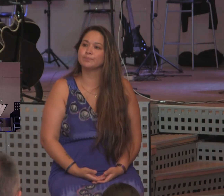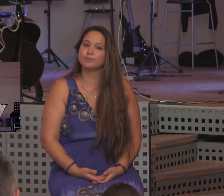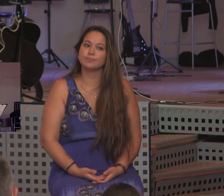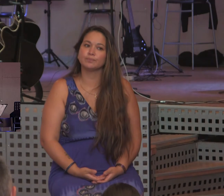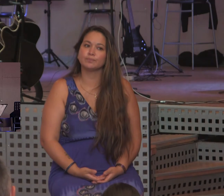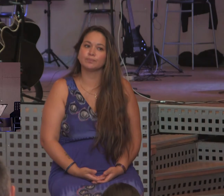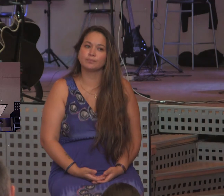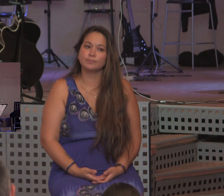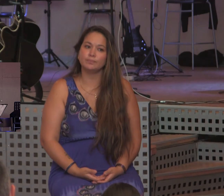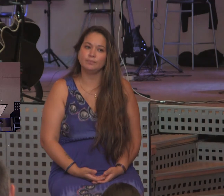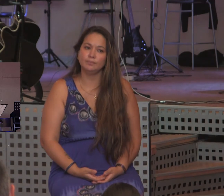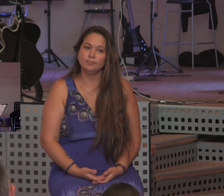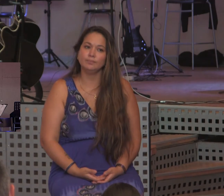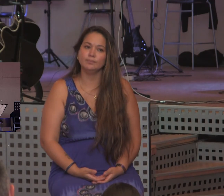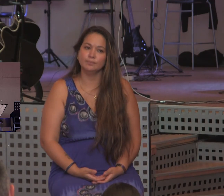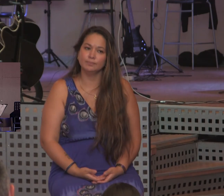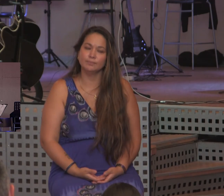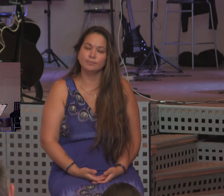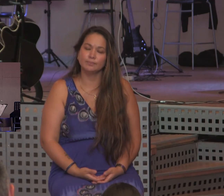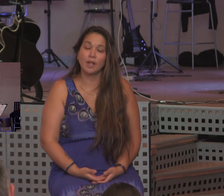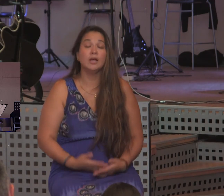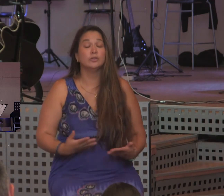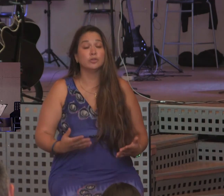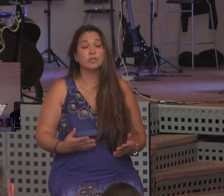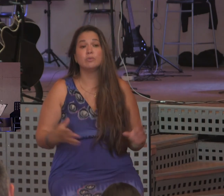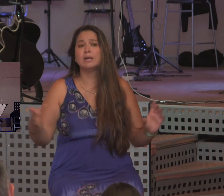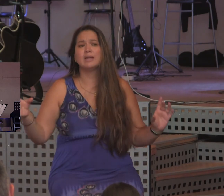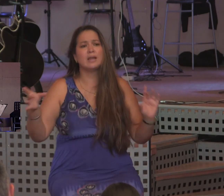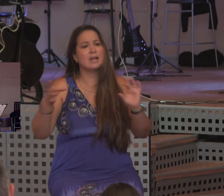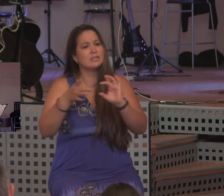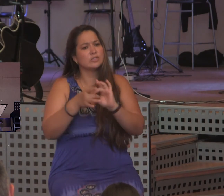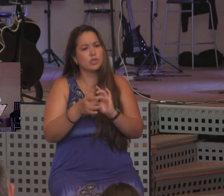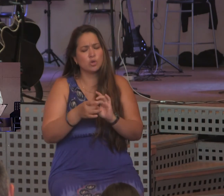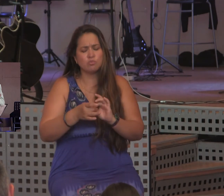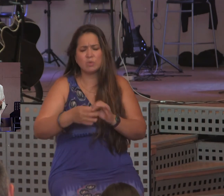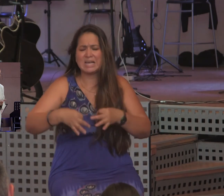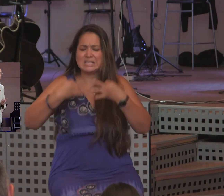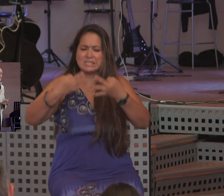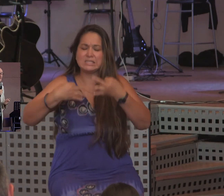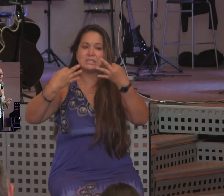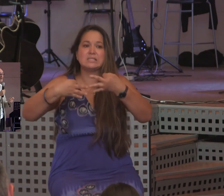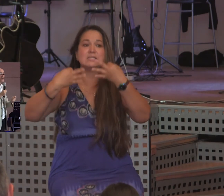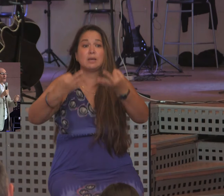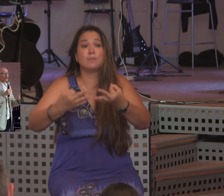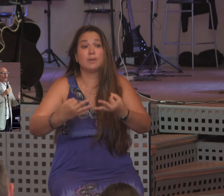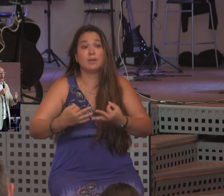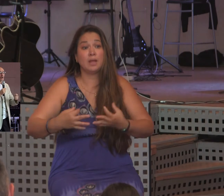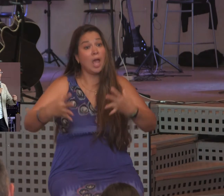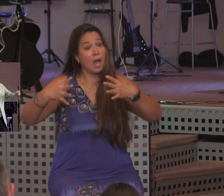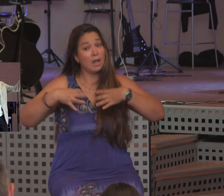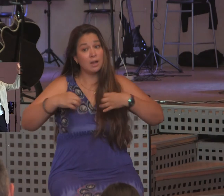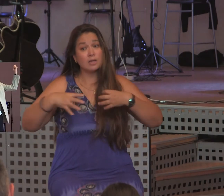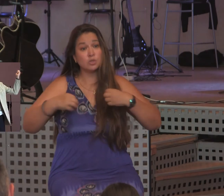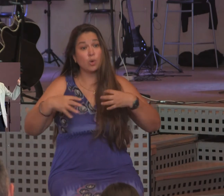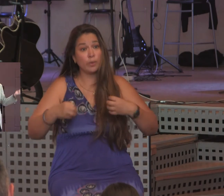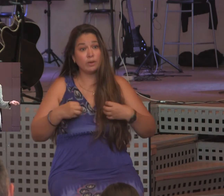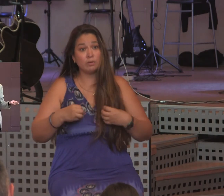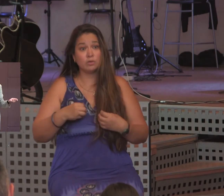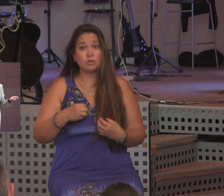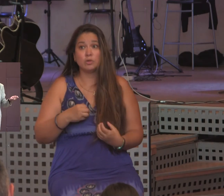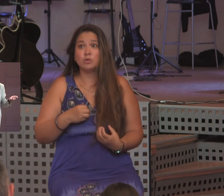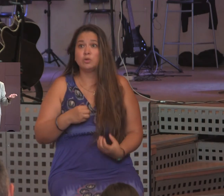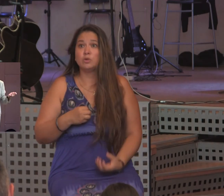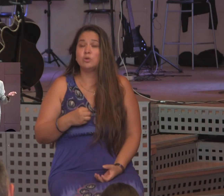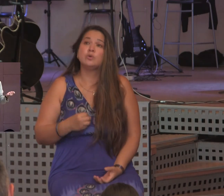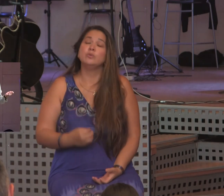Es decir, y es un presente además continuo. ¿Qué quiero decir? Las ovejas no oyeron la voz,